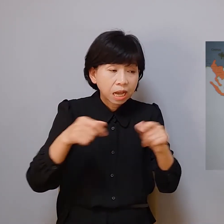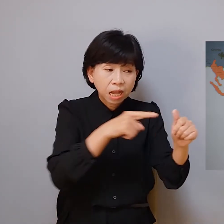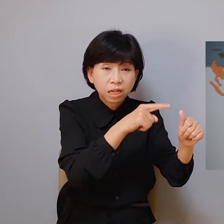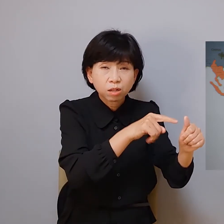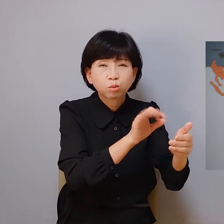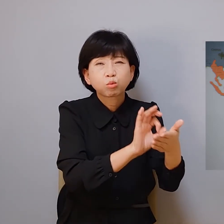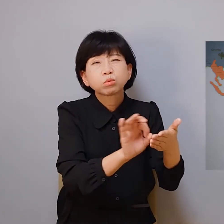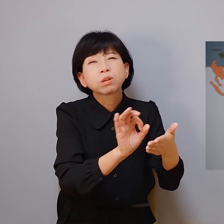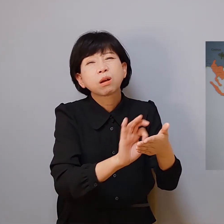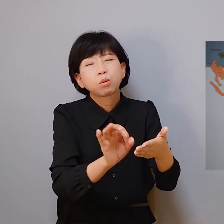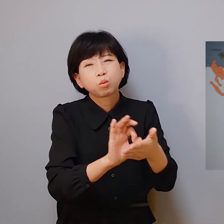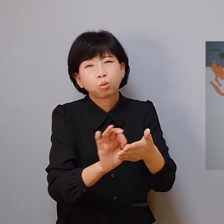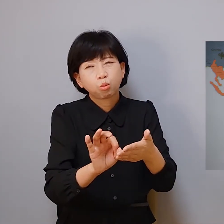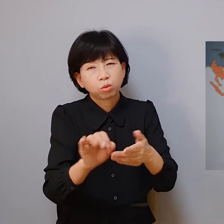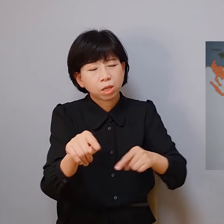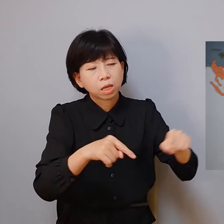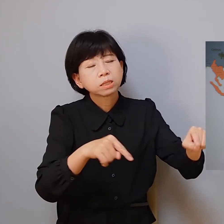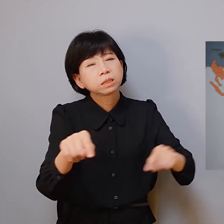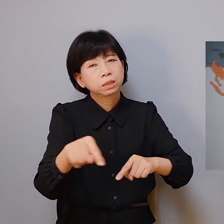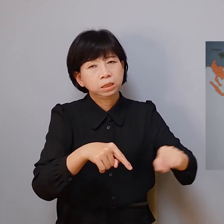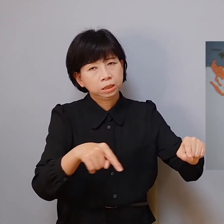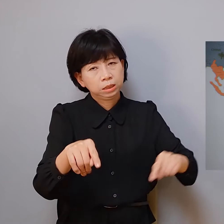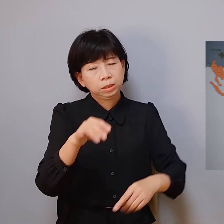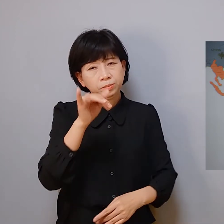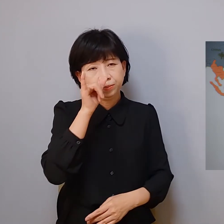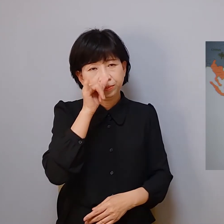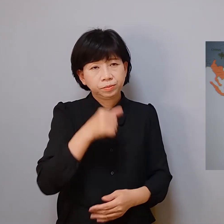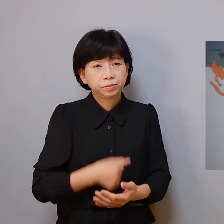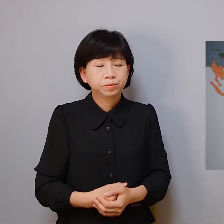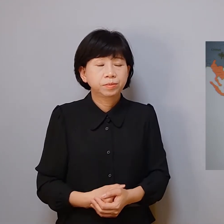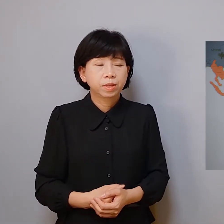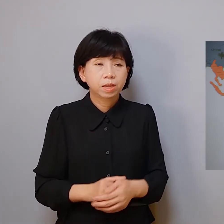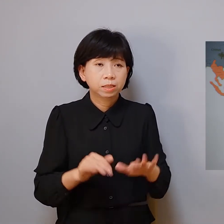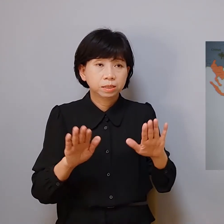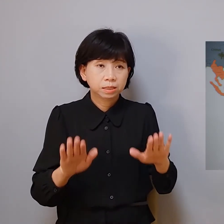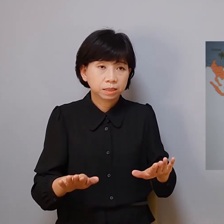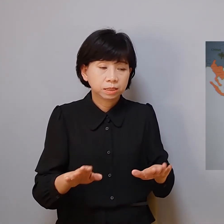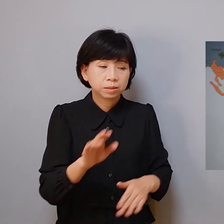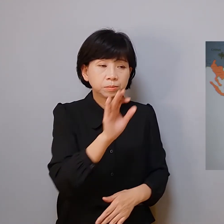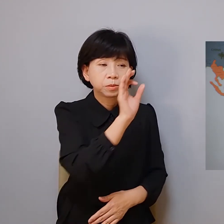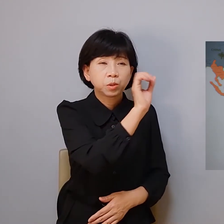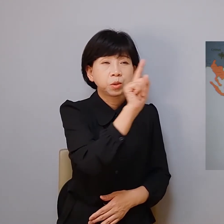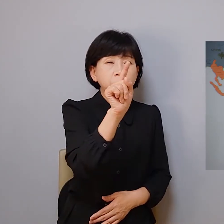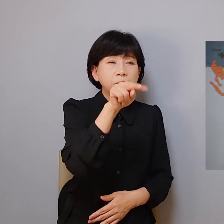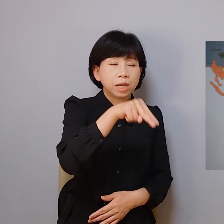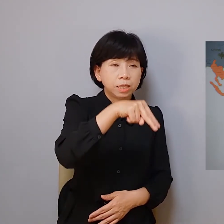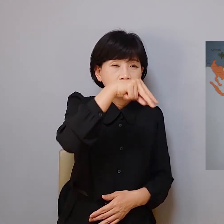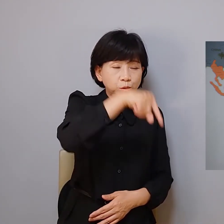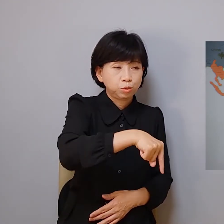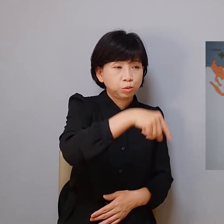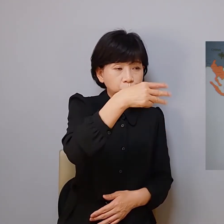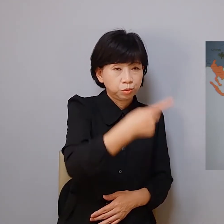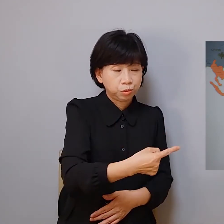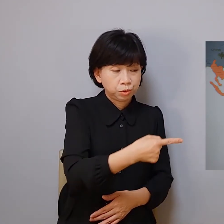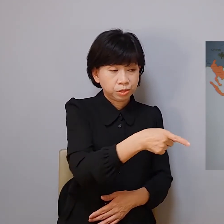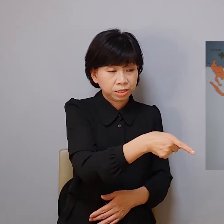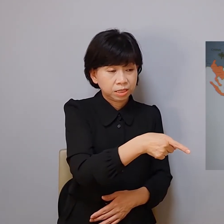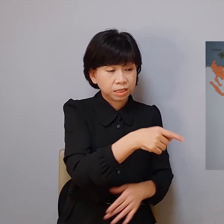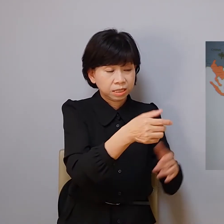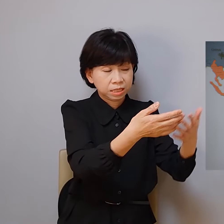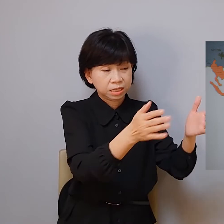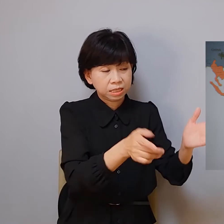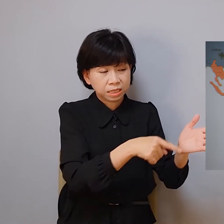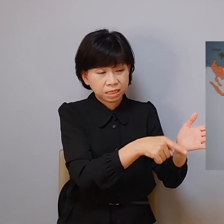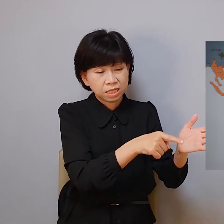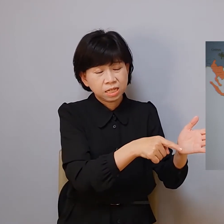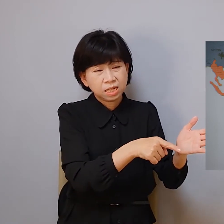사용하신다는 거죠. 지금 현재도 아수르의 강포로, 지도층의 패역함으로 정말 방황하고